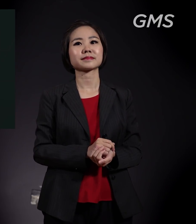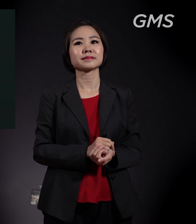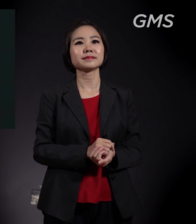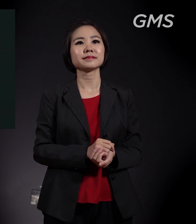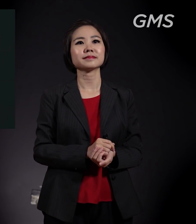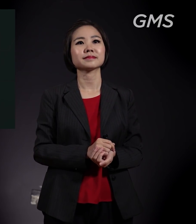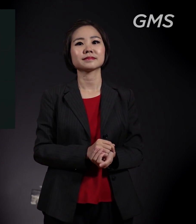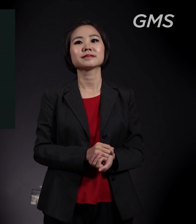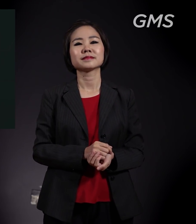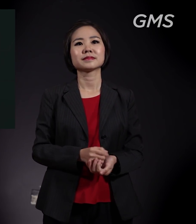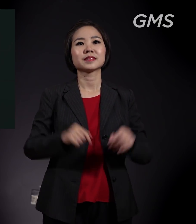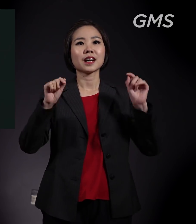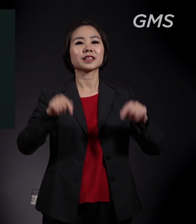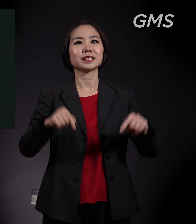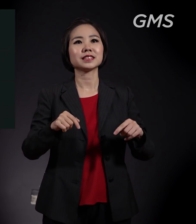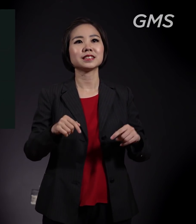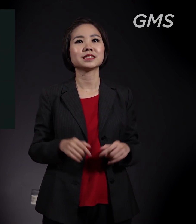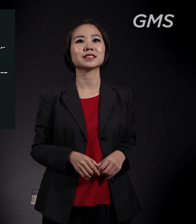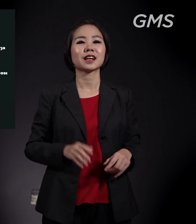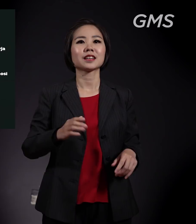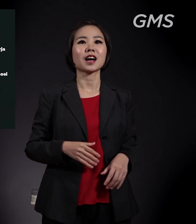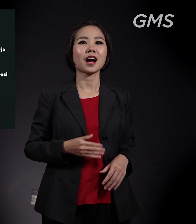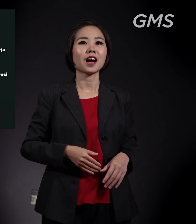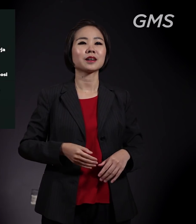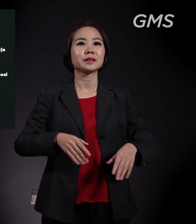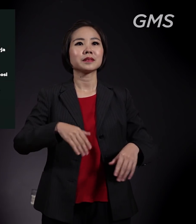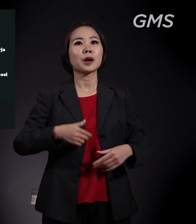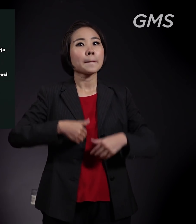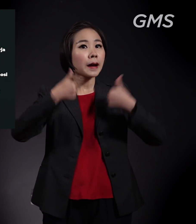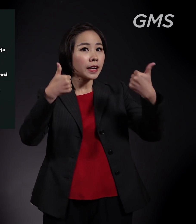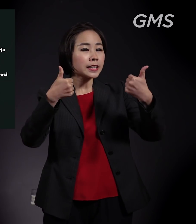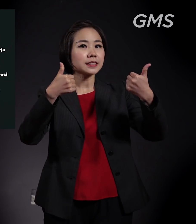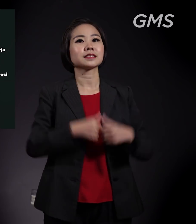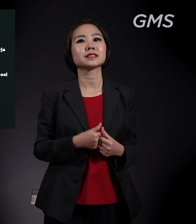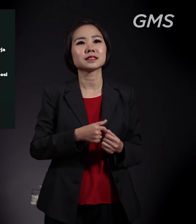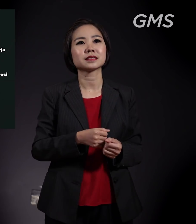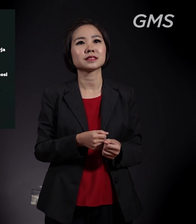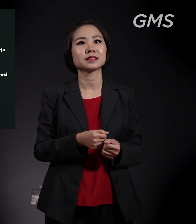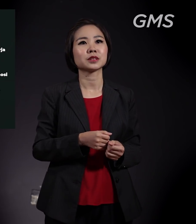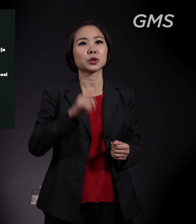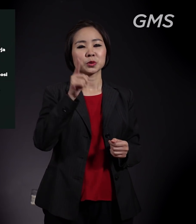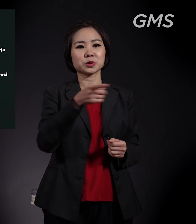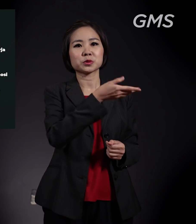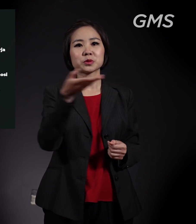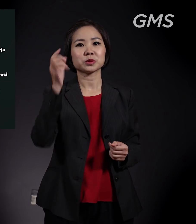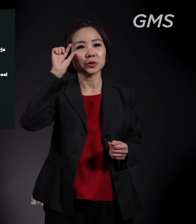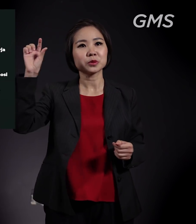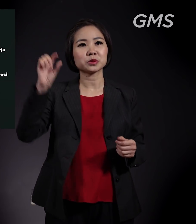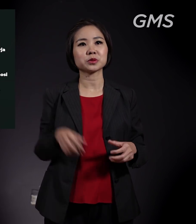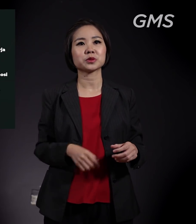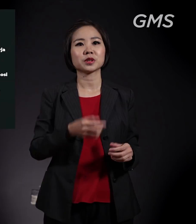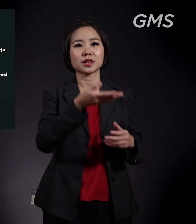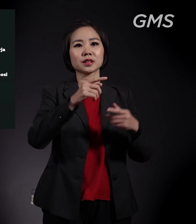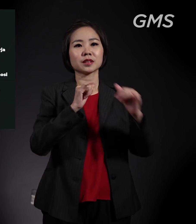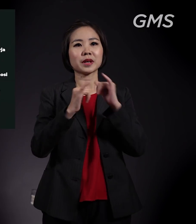gms.church/form. Hari ini juga ada kabar gembira buat jemaat Gereja Mawar Sharon yang sudah memiliki nomor induk